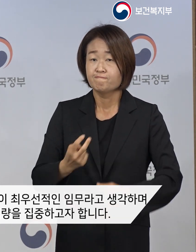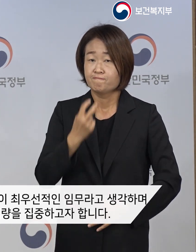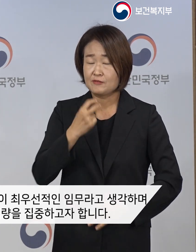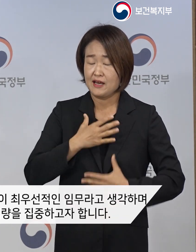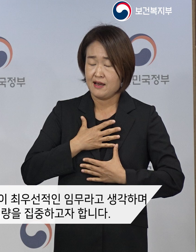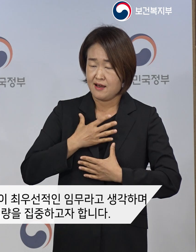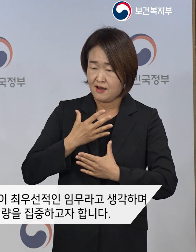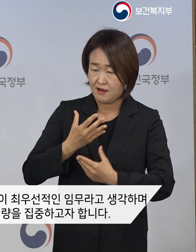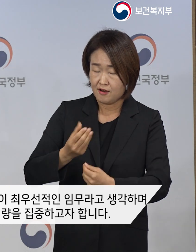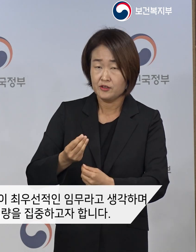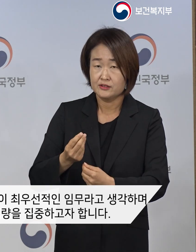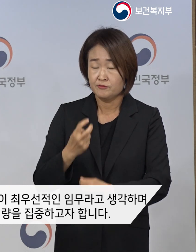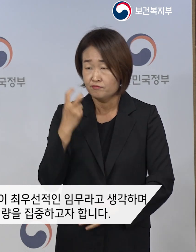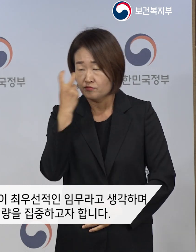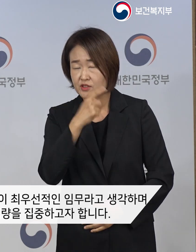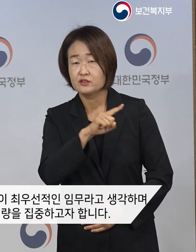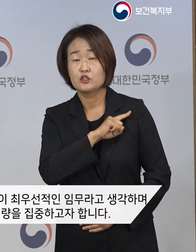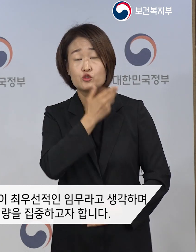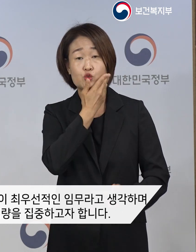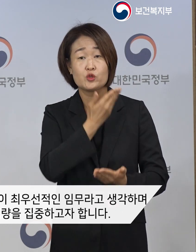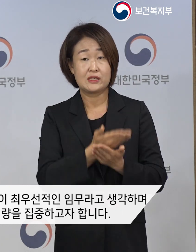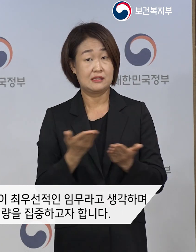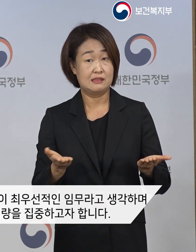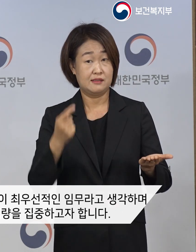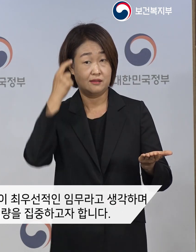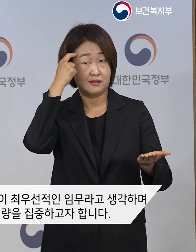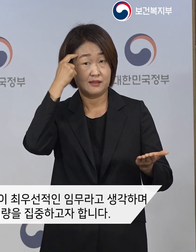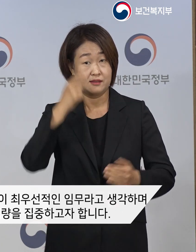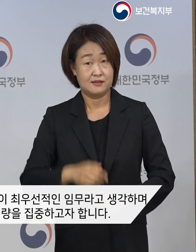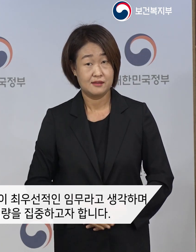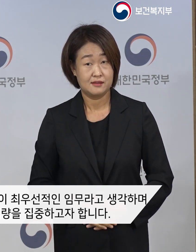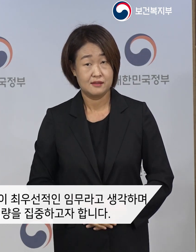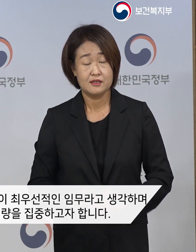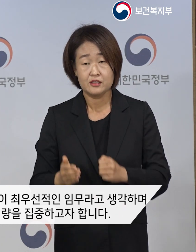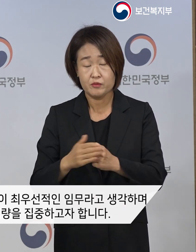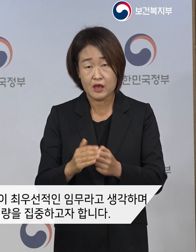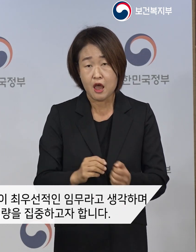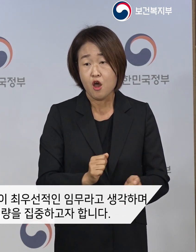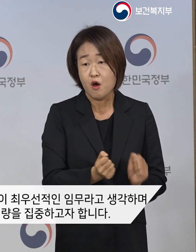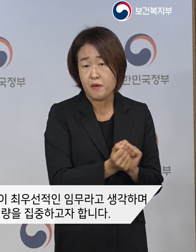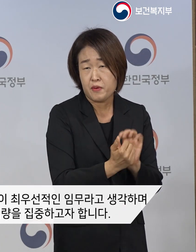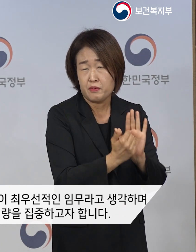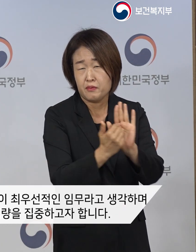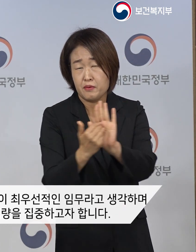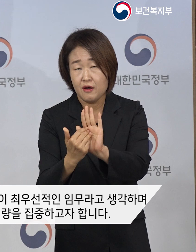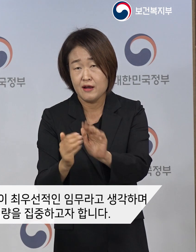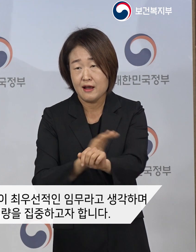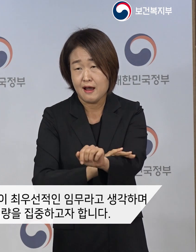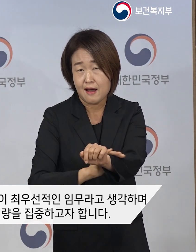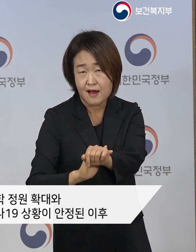임무라고 생각하며 코로나19 위기를 안정화시키는데 모든 역량을 집중하고자 합니다.